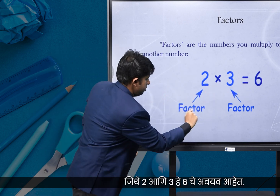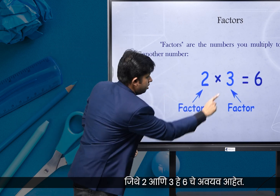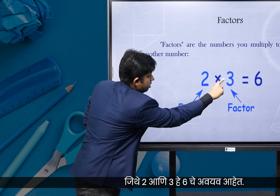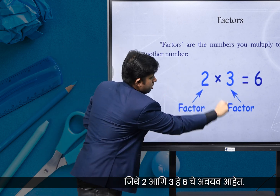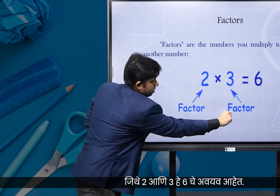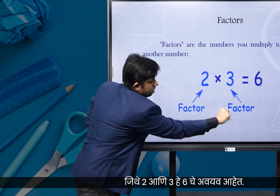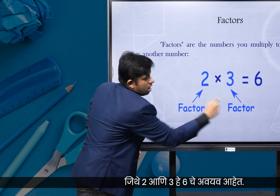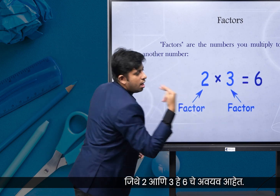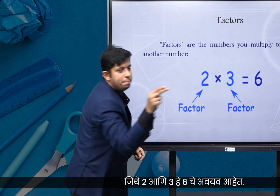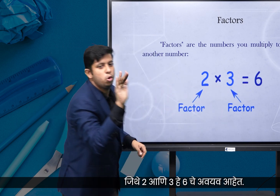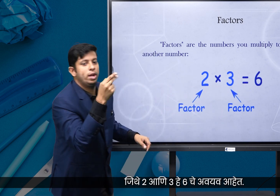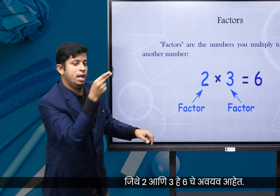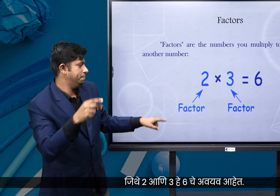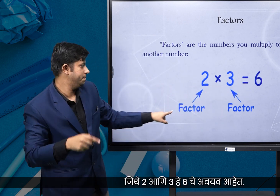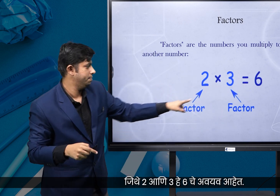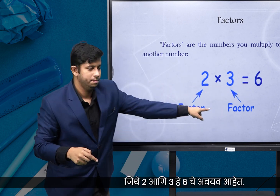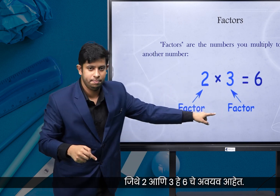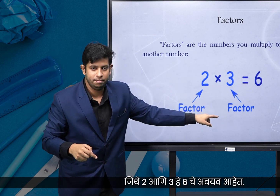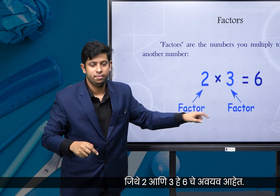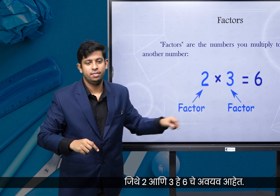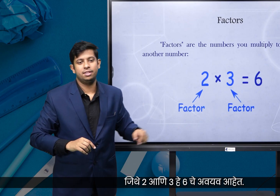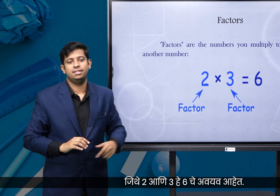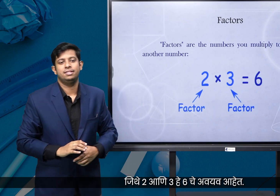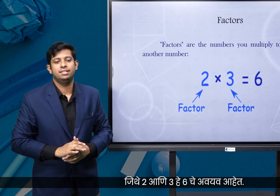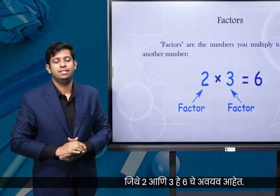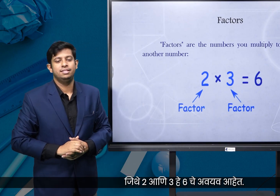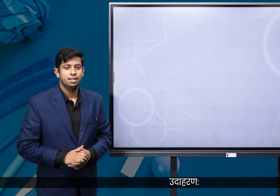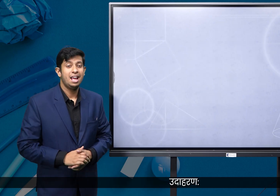जिथे 2 आणि 3 हे 6 चे अवयव आहेत. उदाहरण